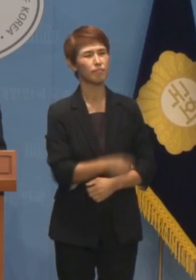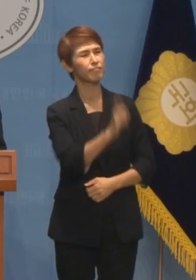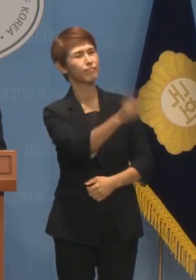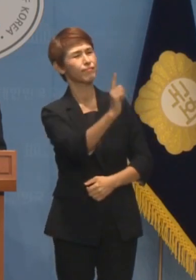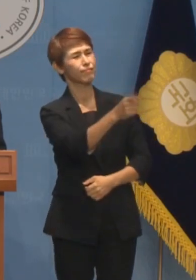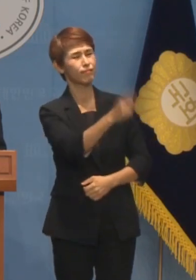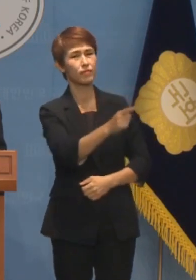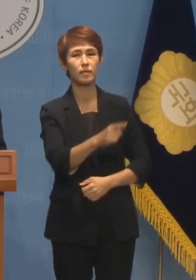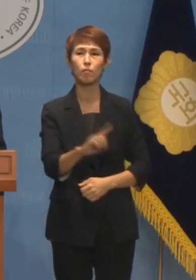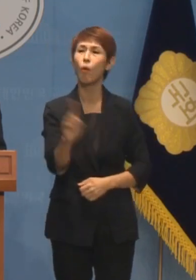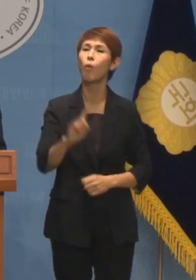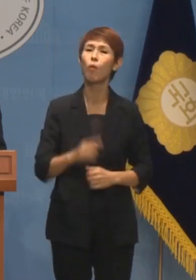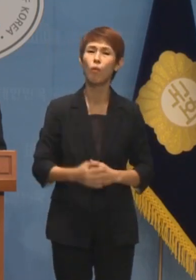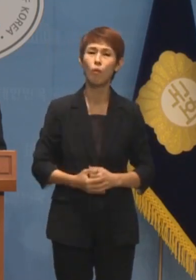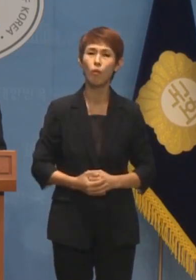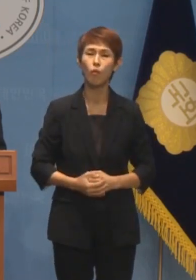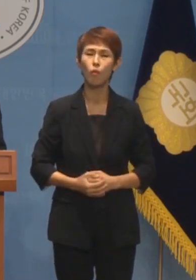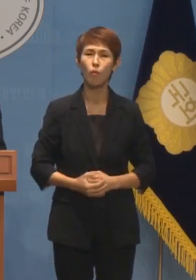있습니다.